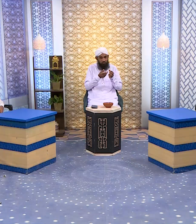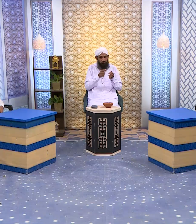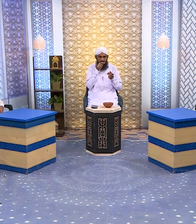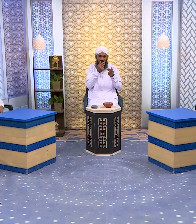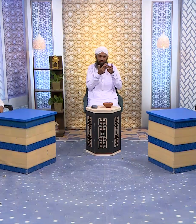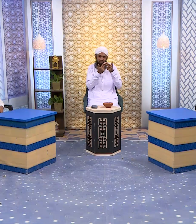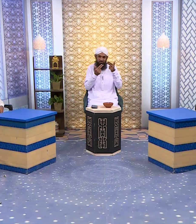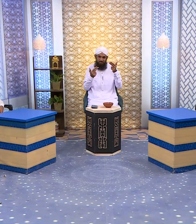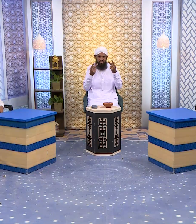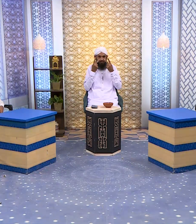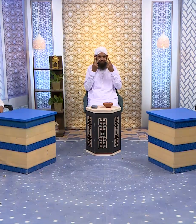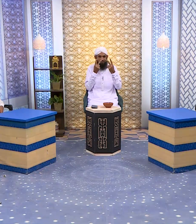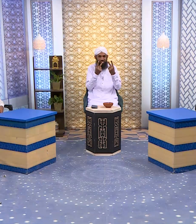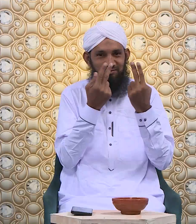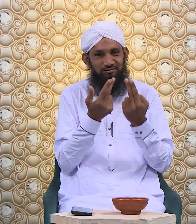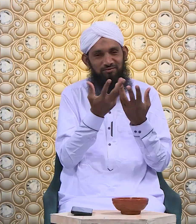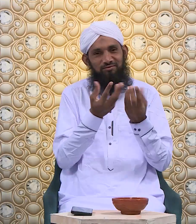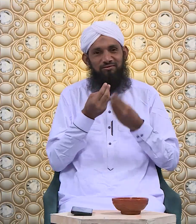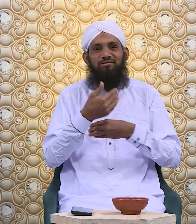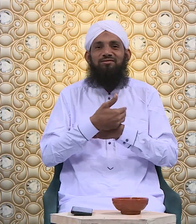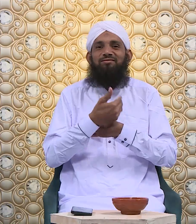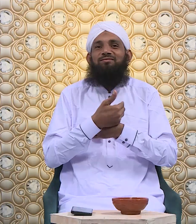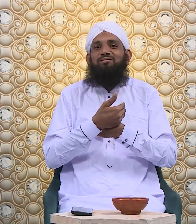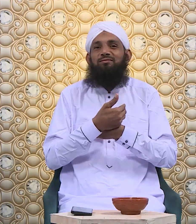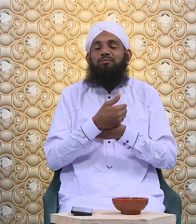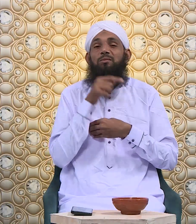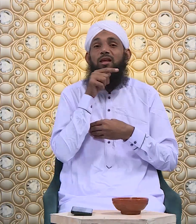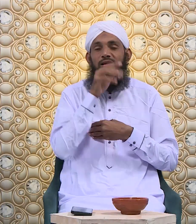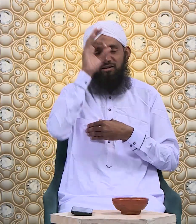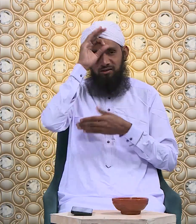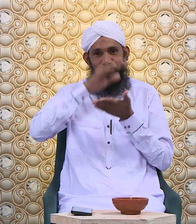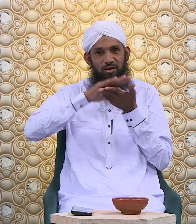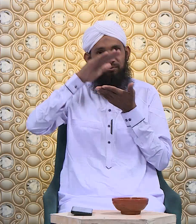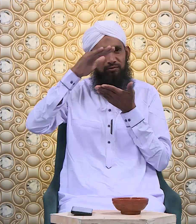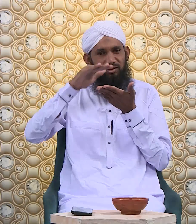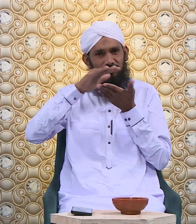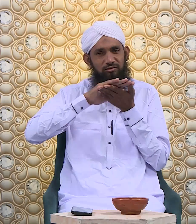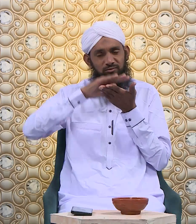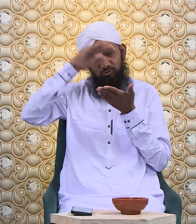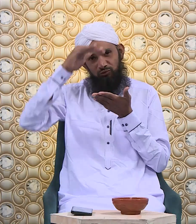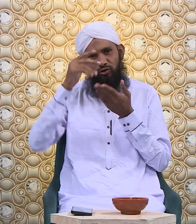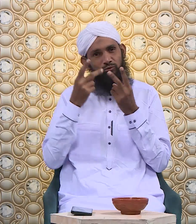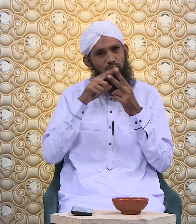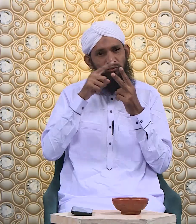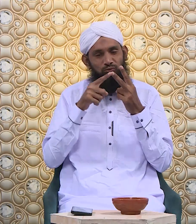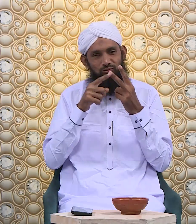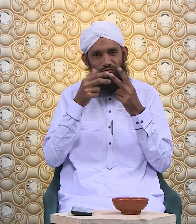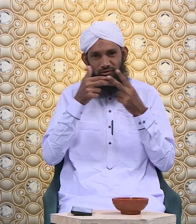کردار پر عمل کرنے کی نیت سے ان کا ذکر خیر سنتے ہیں نام و کنیت اور القاب حسنین کریمین میں سے بڑے